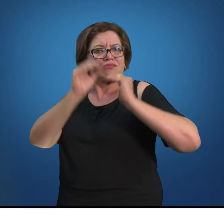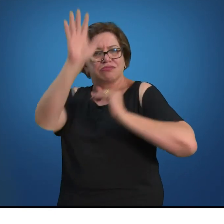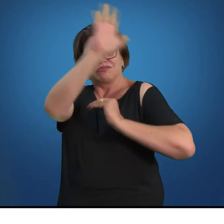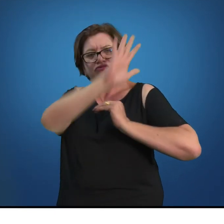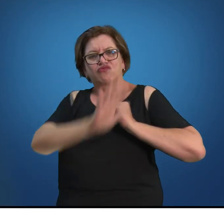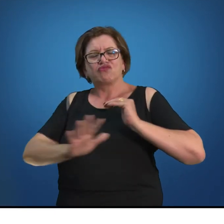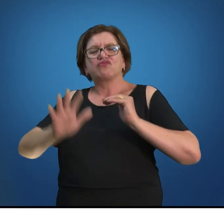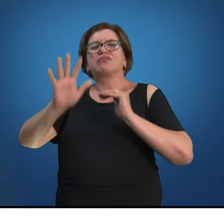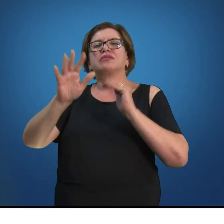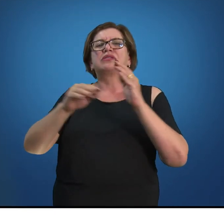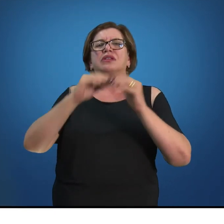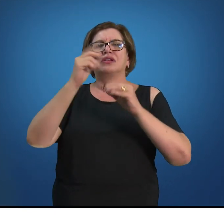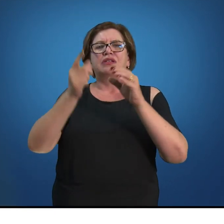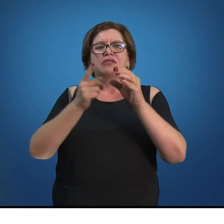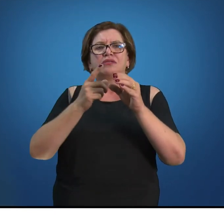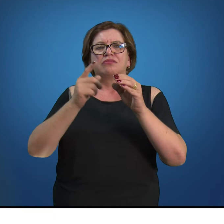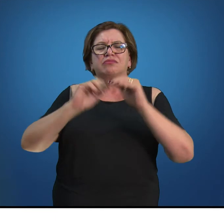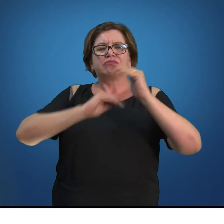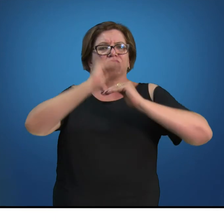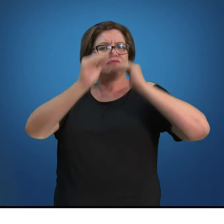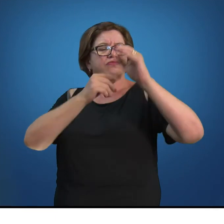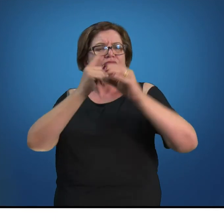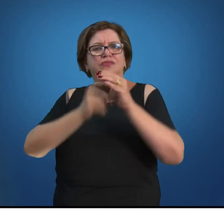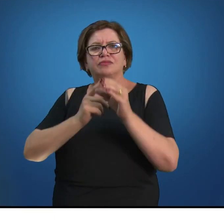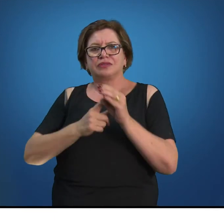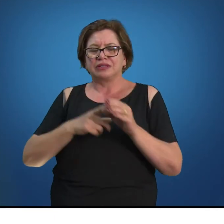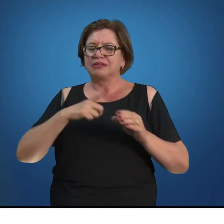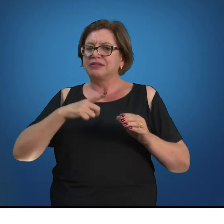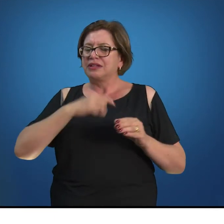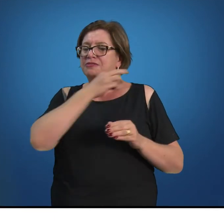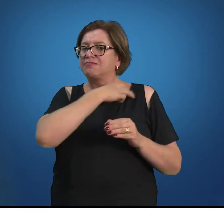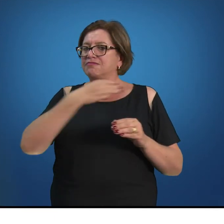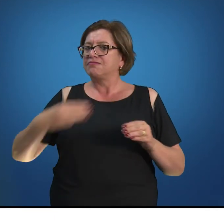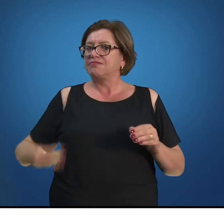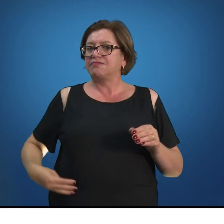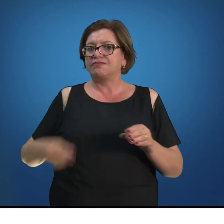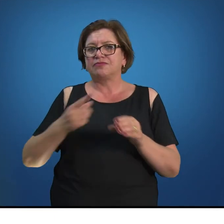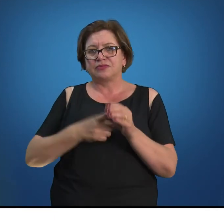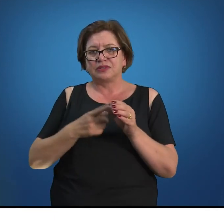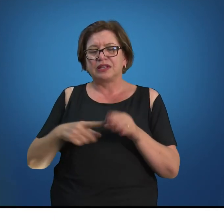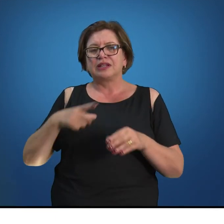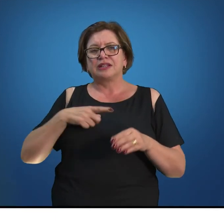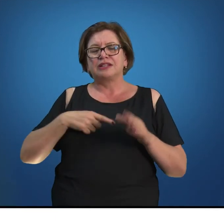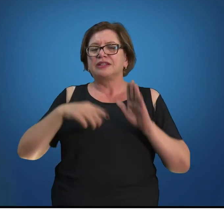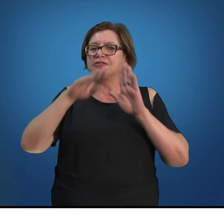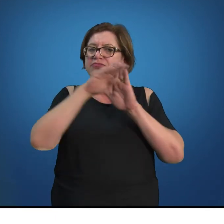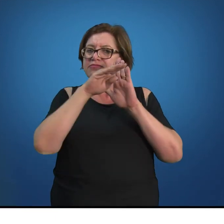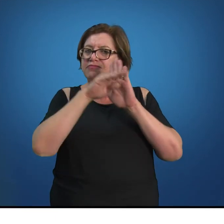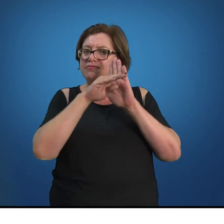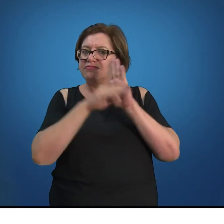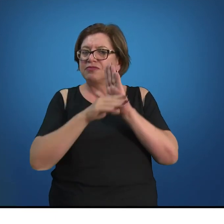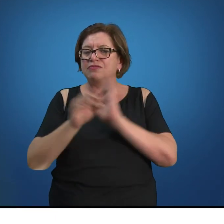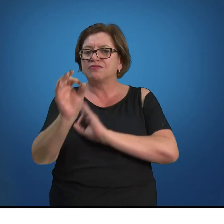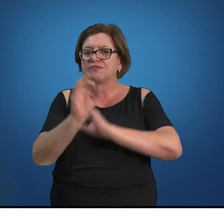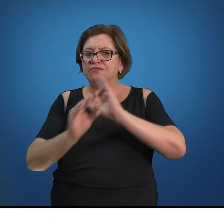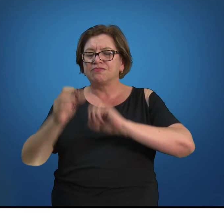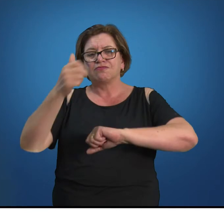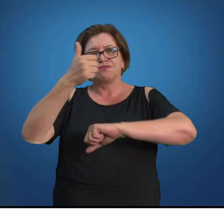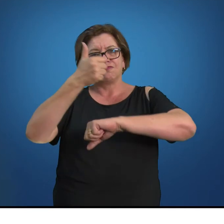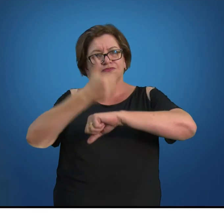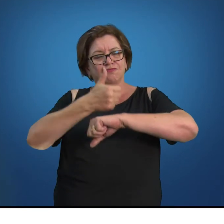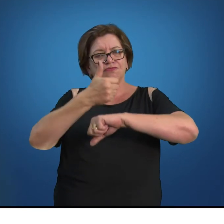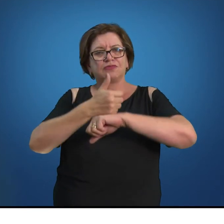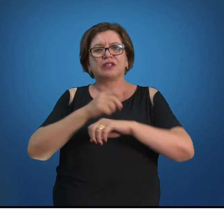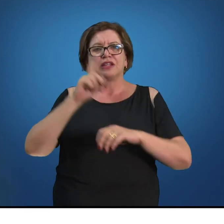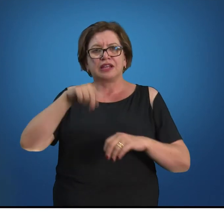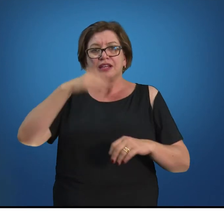identificadas no Ministério das Cidades e que passam na elaboração do plano diretor, é que deve sim garantir o direito à